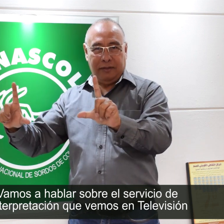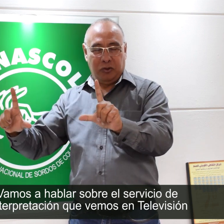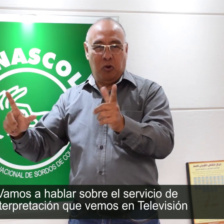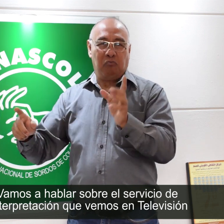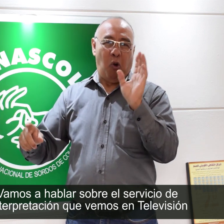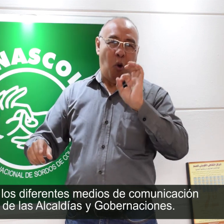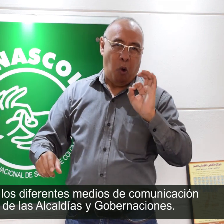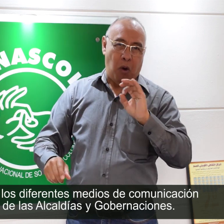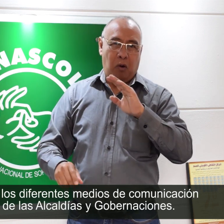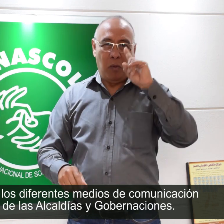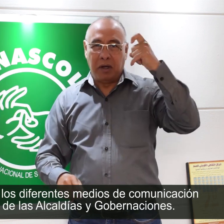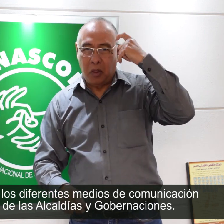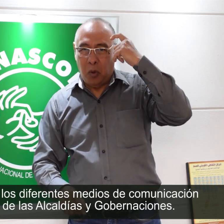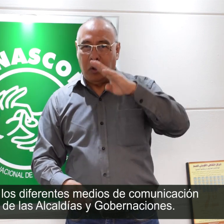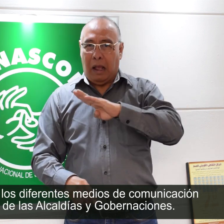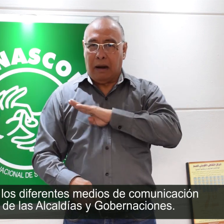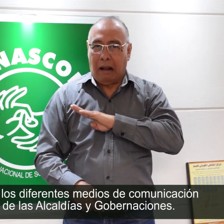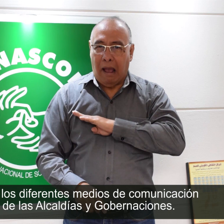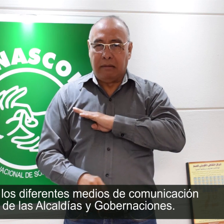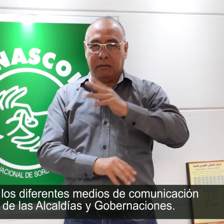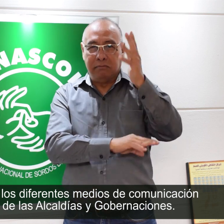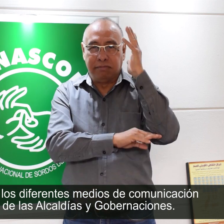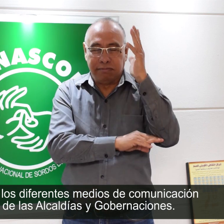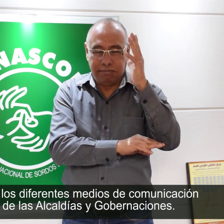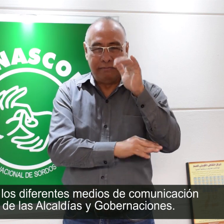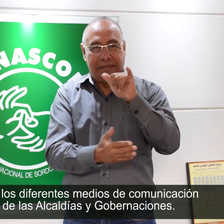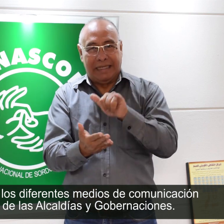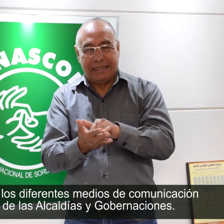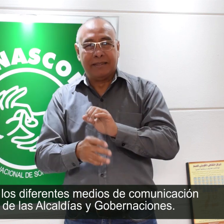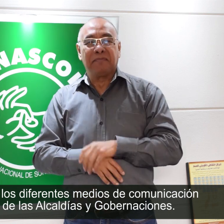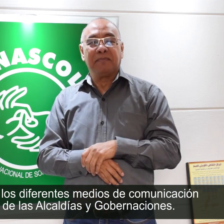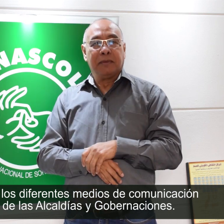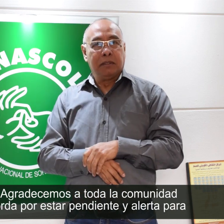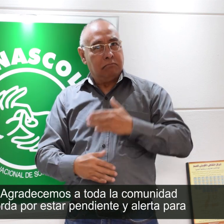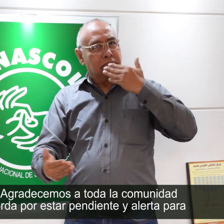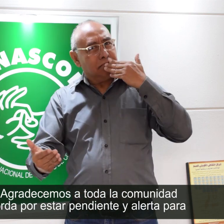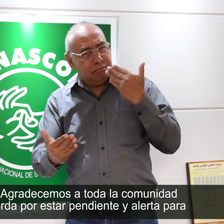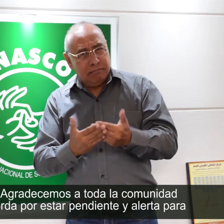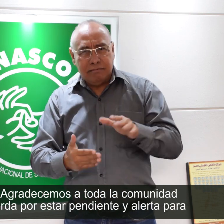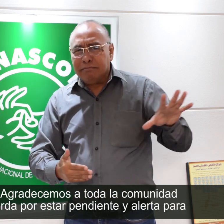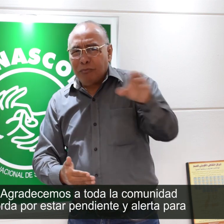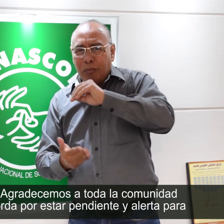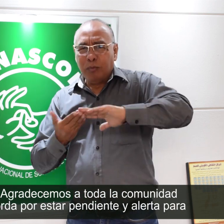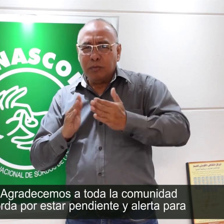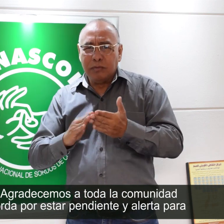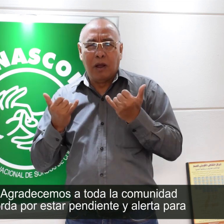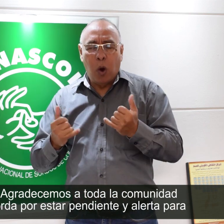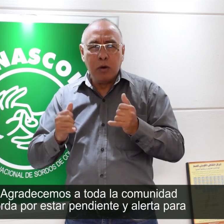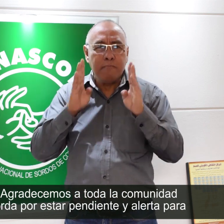televisión o en los diferentes medios de comunicación de las alcaldías y gobernaciones. Agradecemos a toda la comunidad sorda por estar